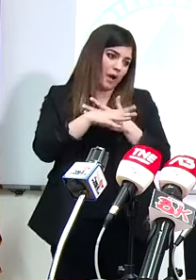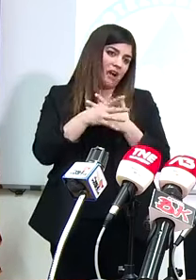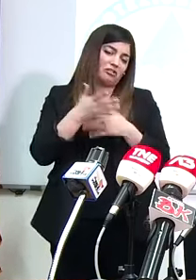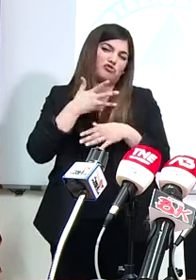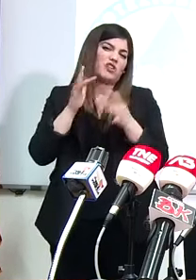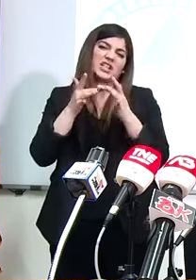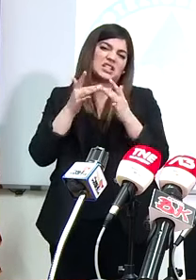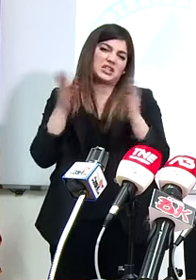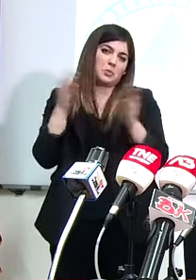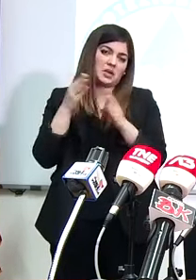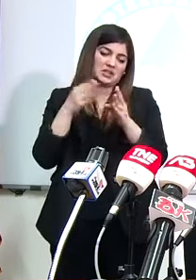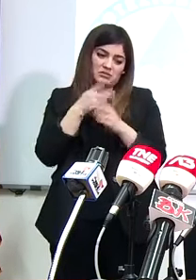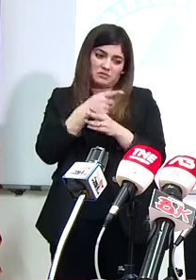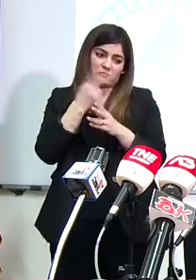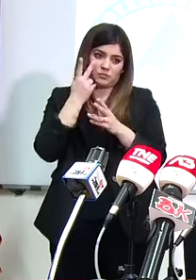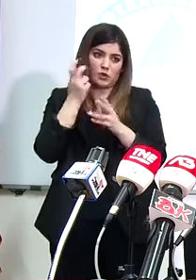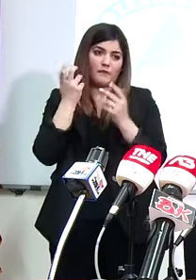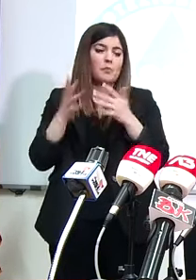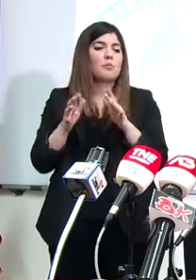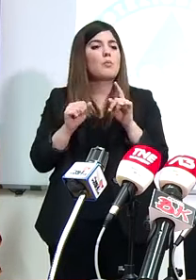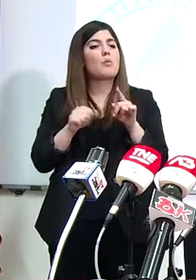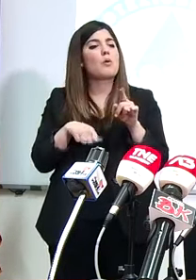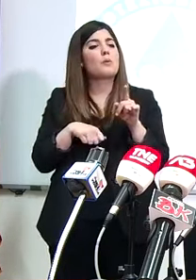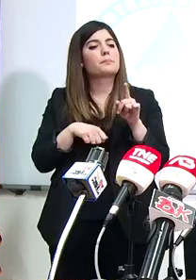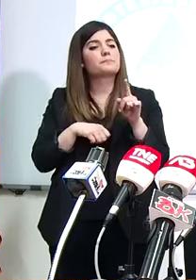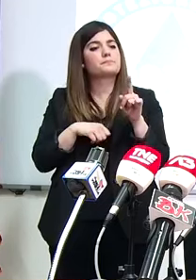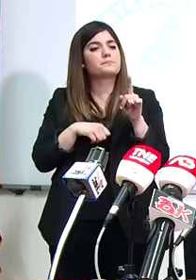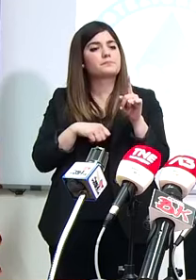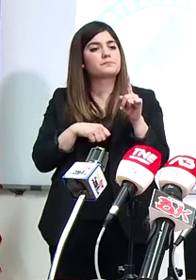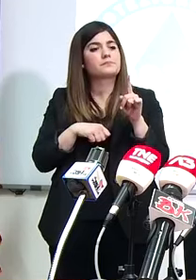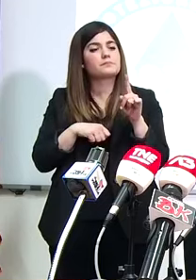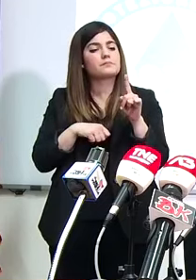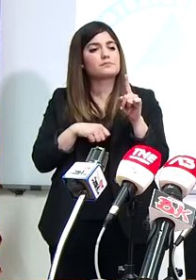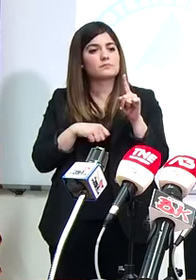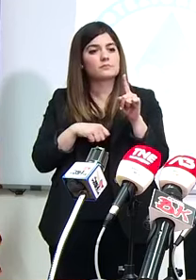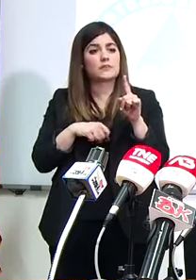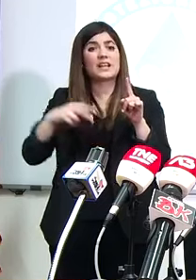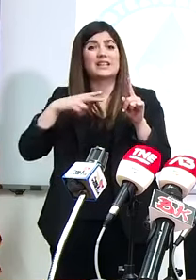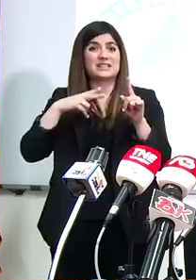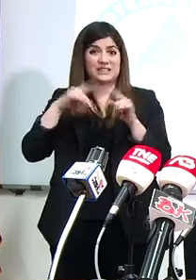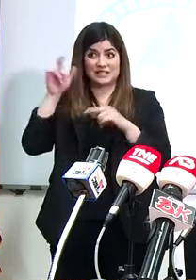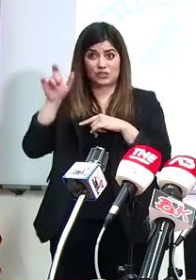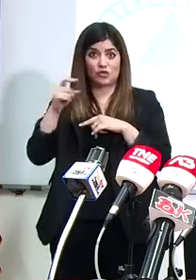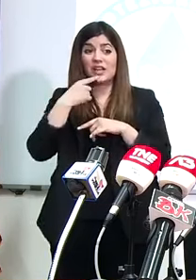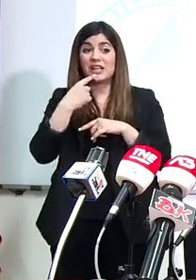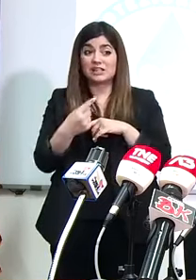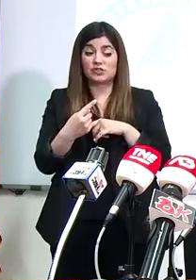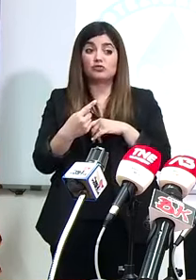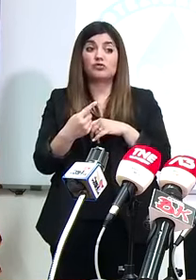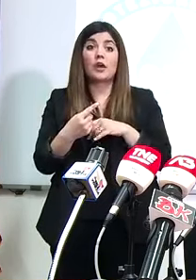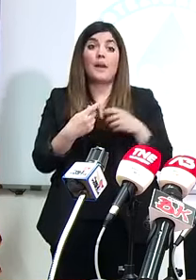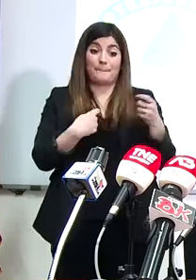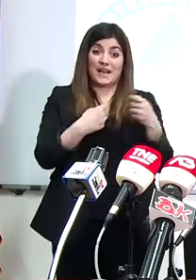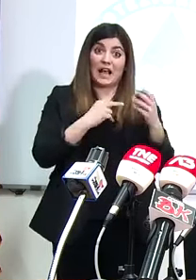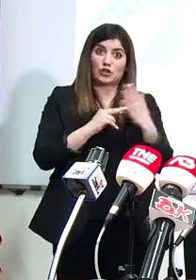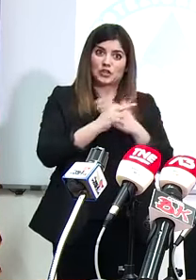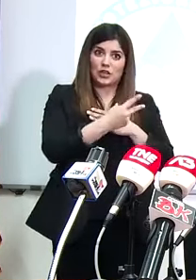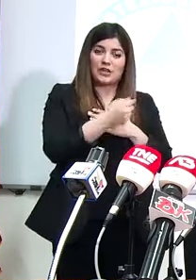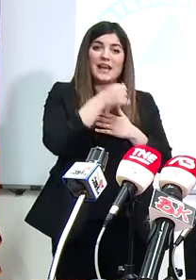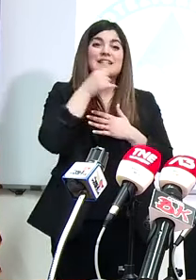nel momento in cui questo signore sostiene che per muoversi sul mercato secondario c'è bisogno di una lettera di incarico